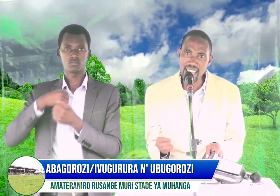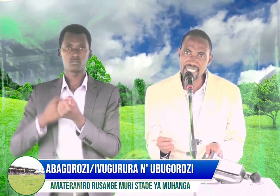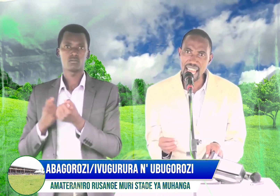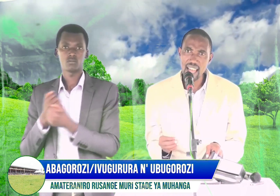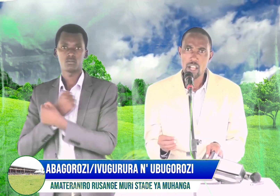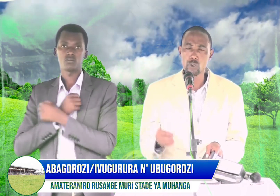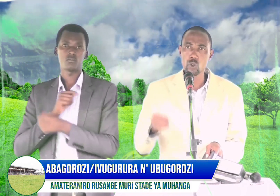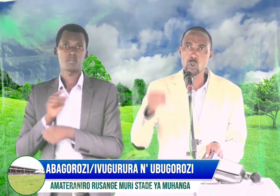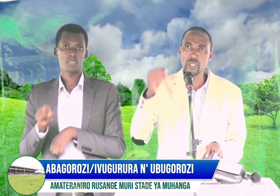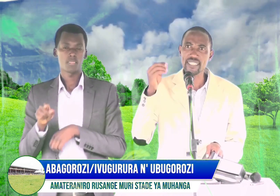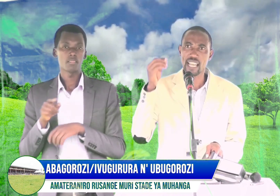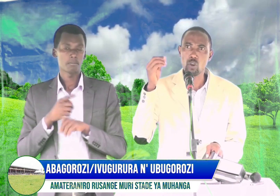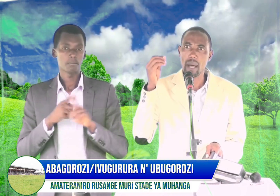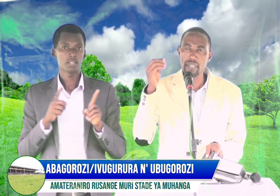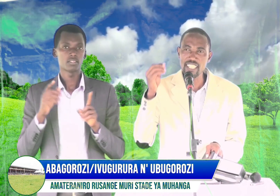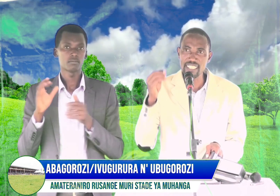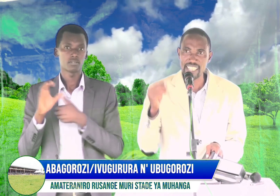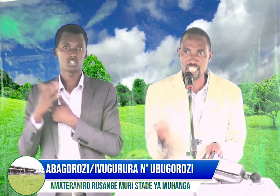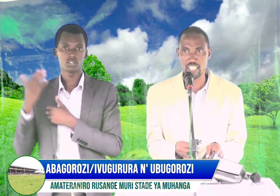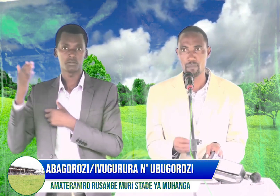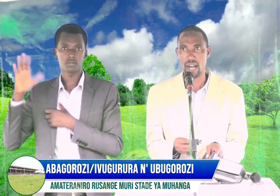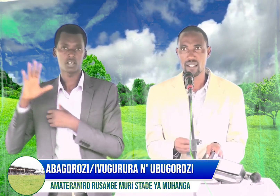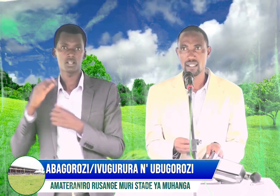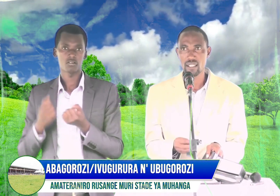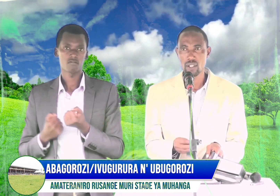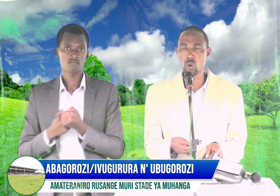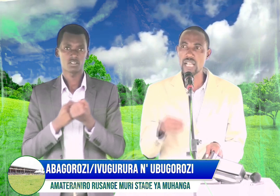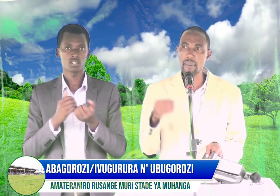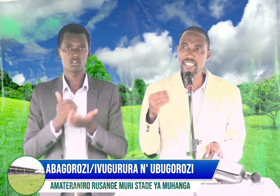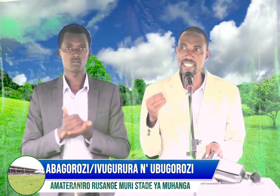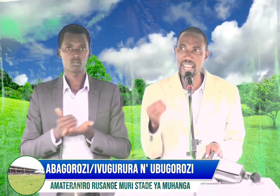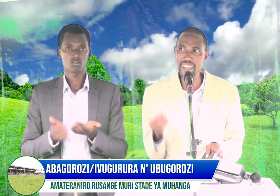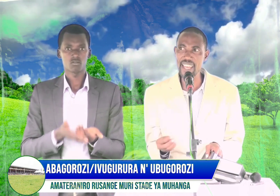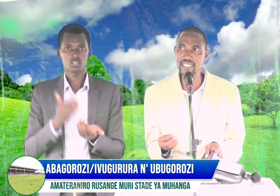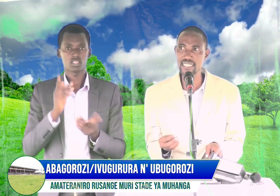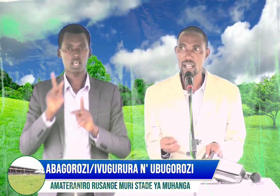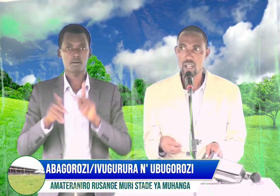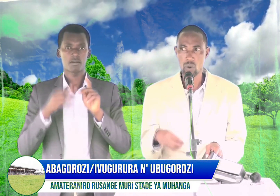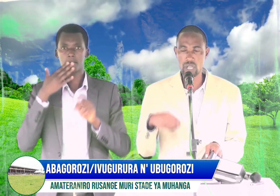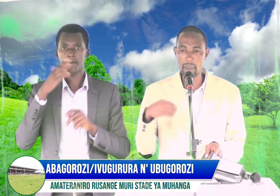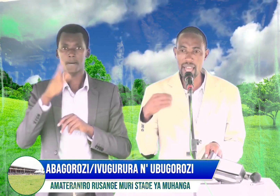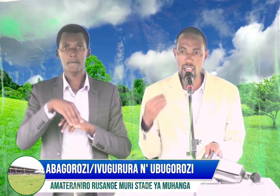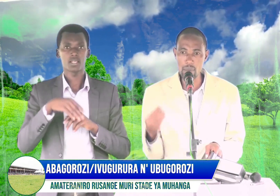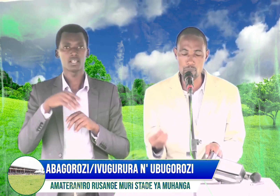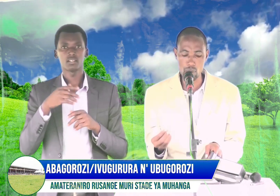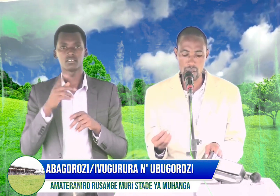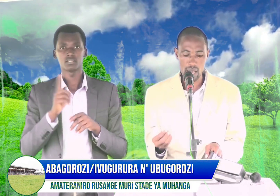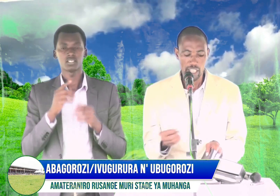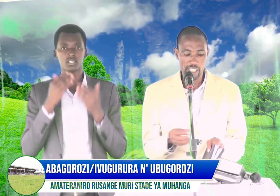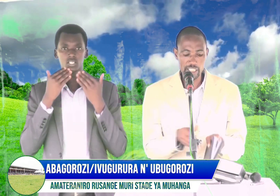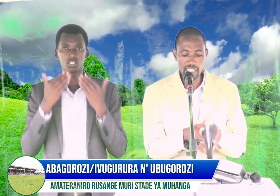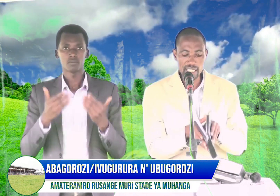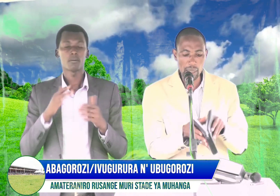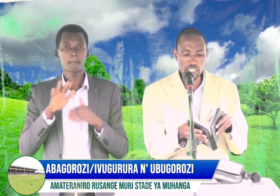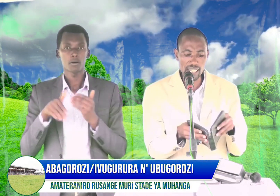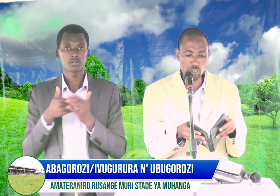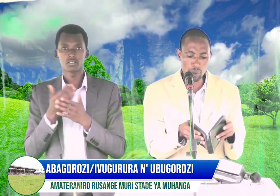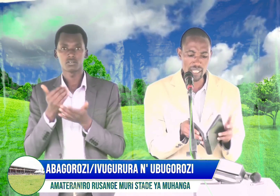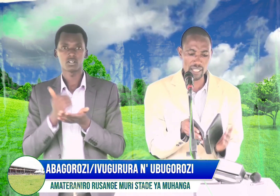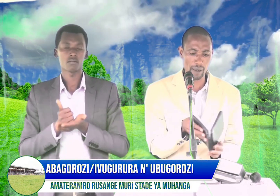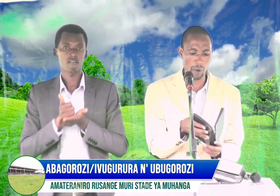ukugirira neza, ni ukwita ku babi n'indashima, ukabagirira neza, ukabahembura. Iki